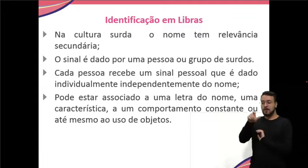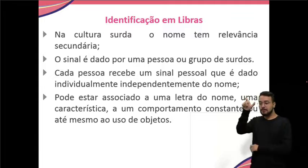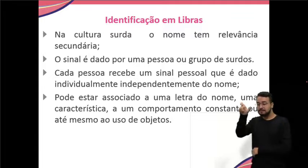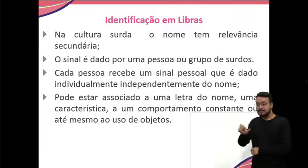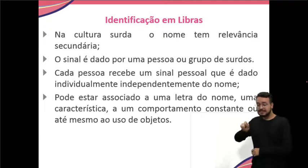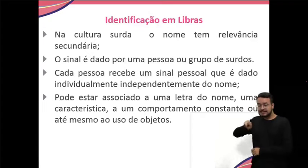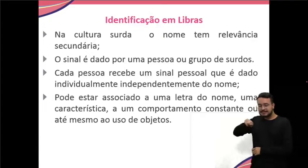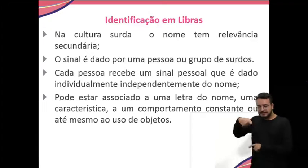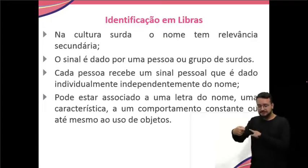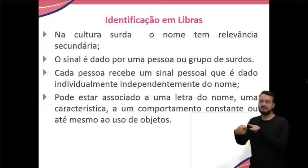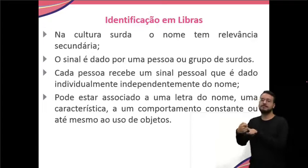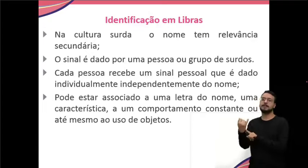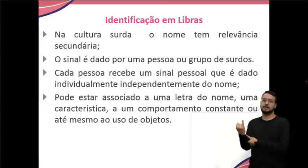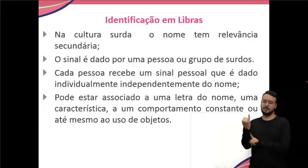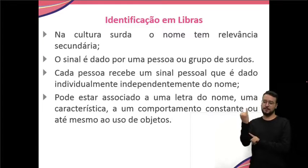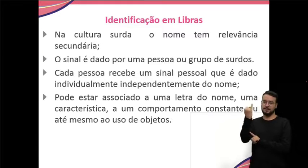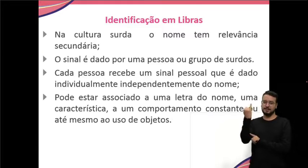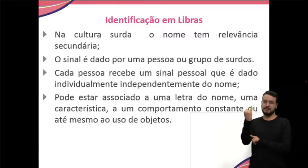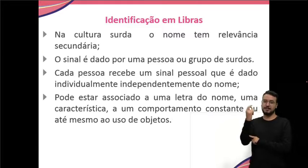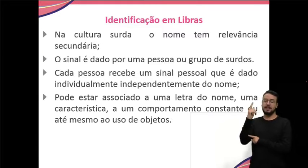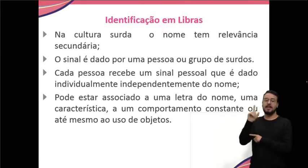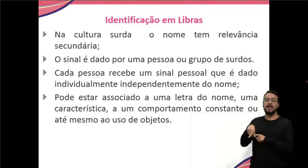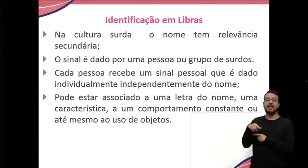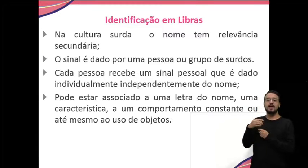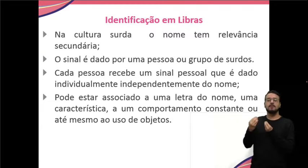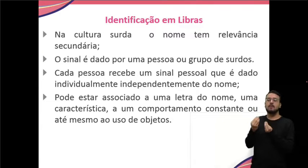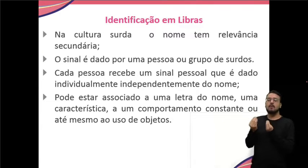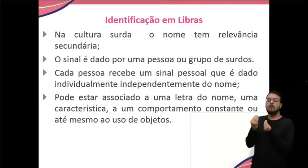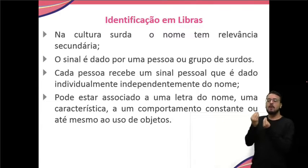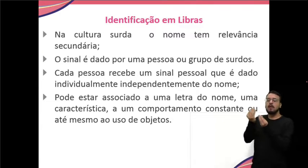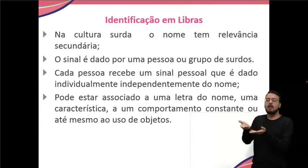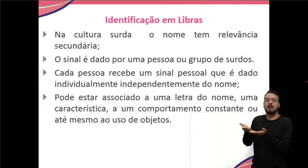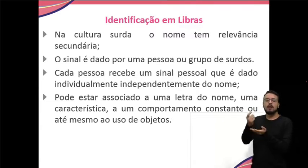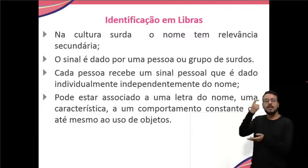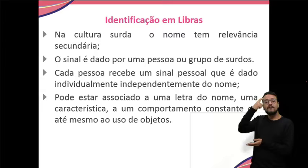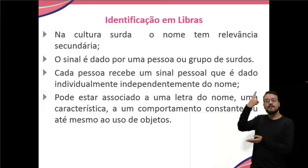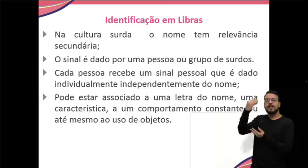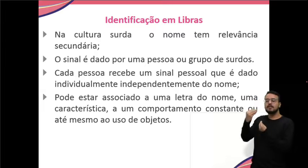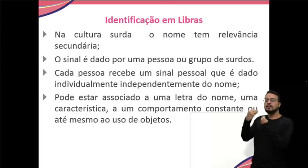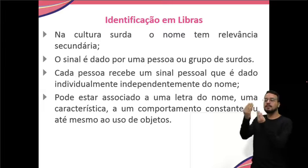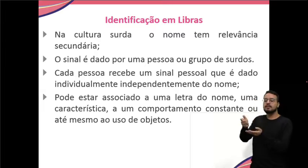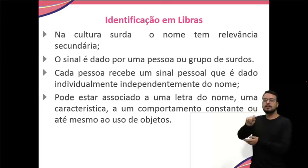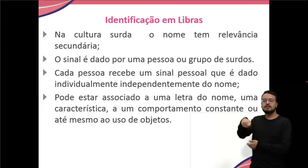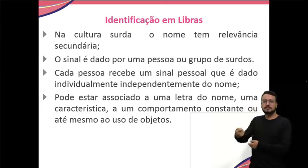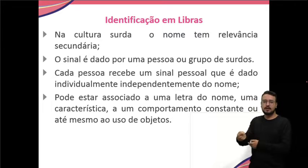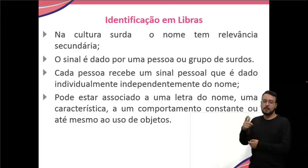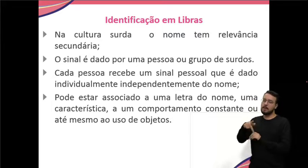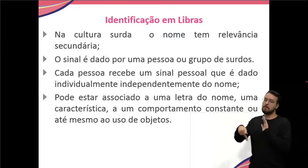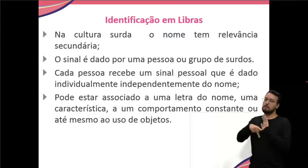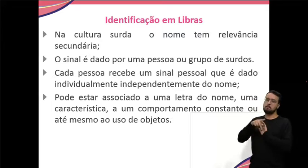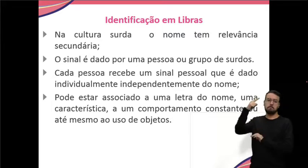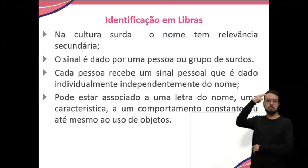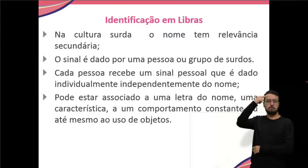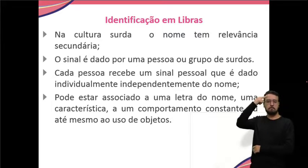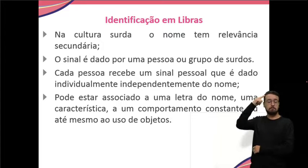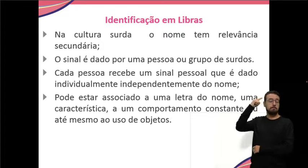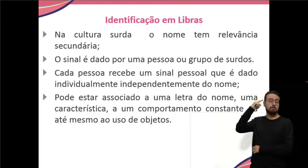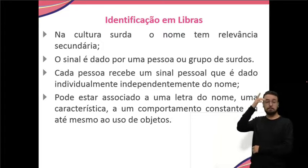grupo de surdos. Desculpa, mas você não vai poder inventar o seu sinal. Ah, eu vou inventar um sinal bem bonito para mim. Né? Então,